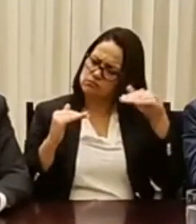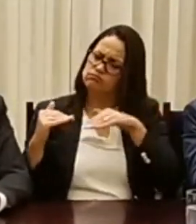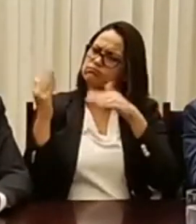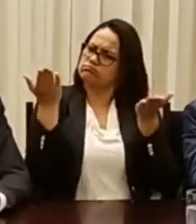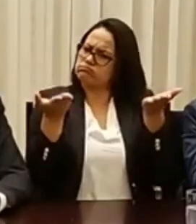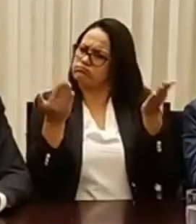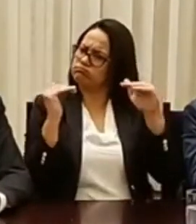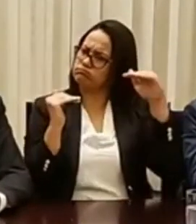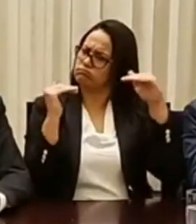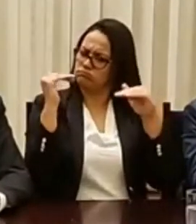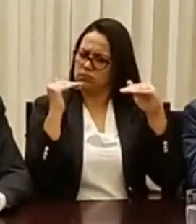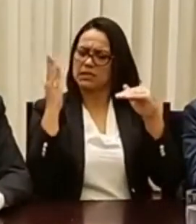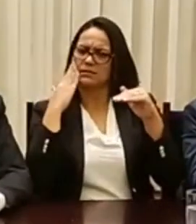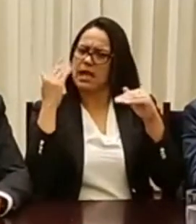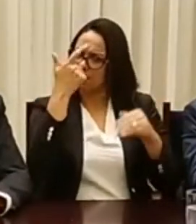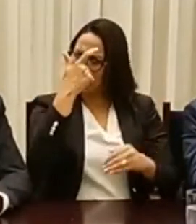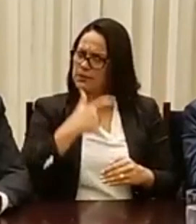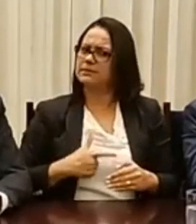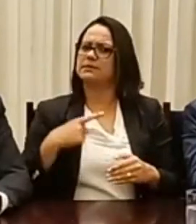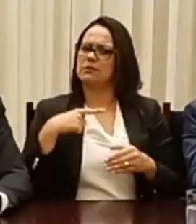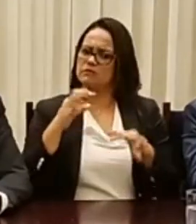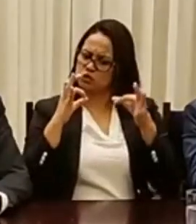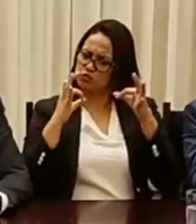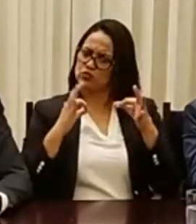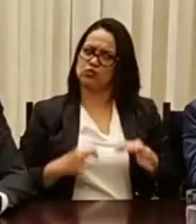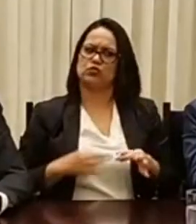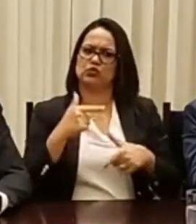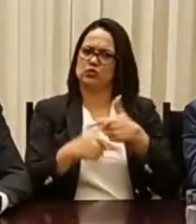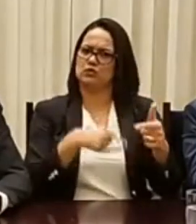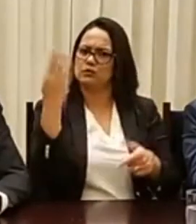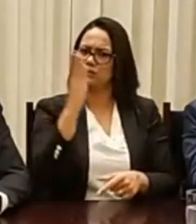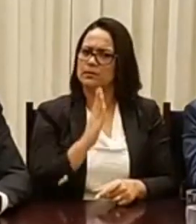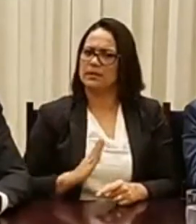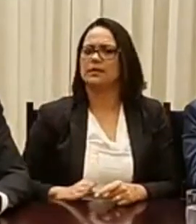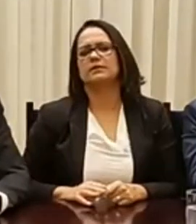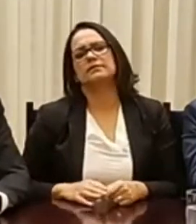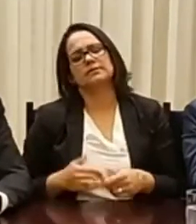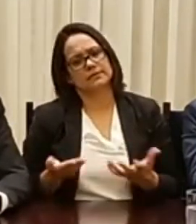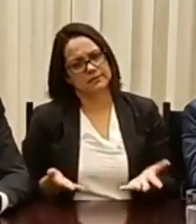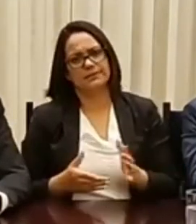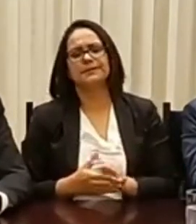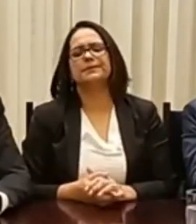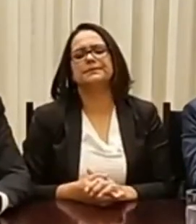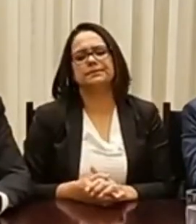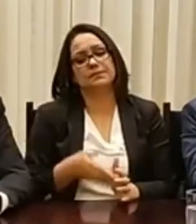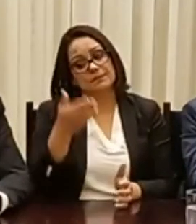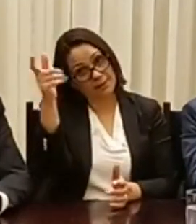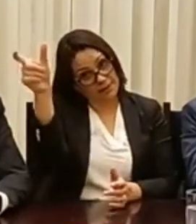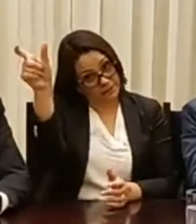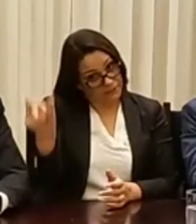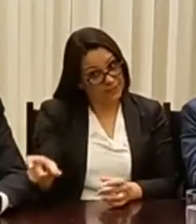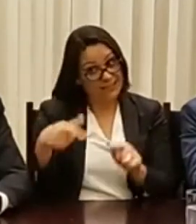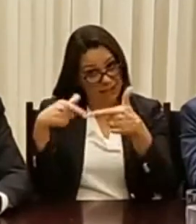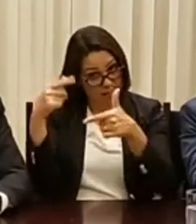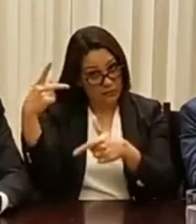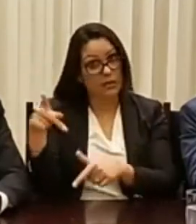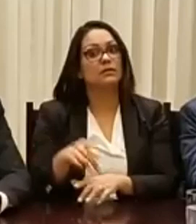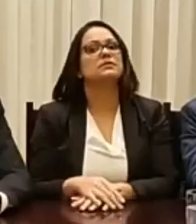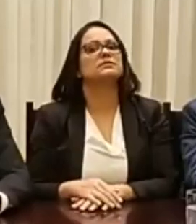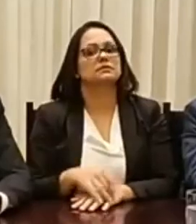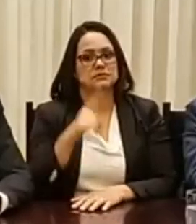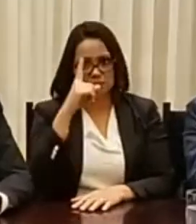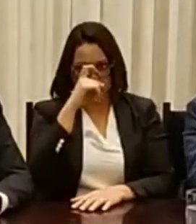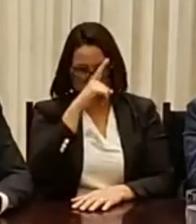posição que faça justiça no Brasil. E é uma posição bastante ingrata essa que ele vai ocupar, né?